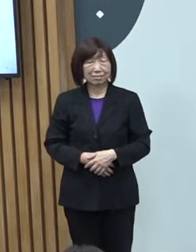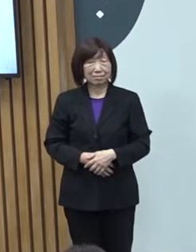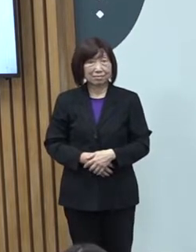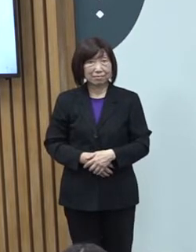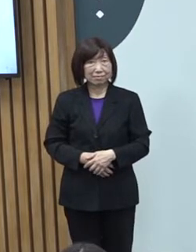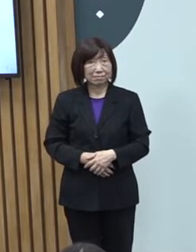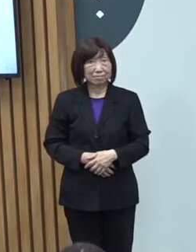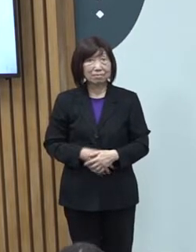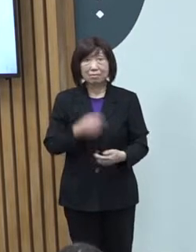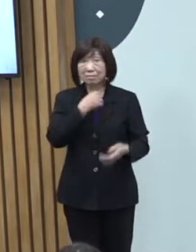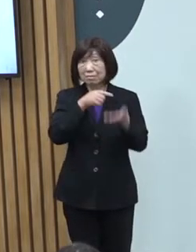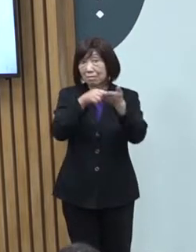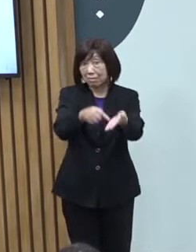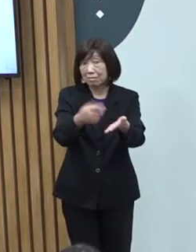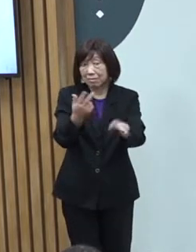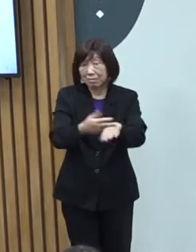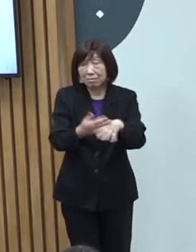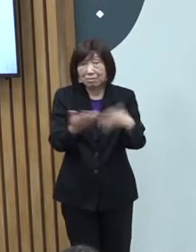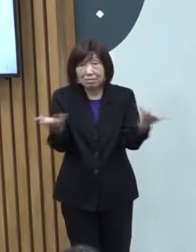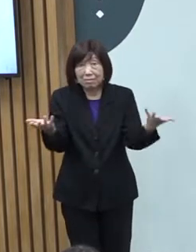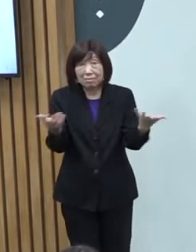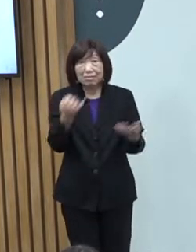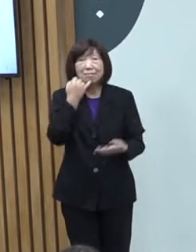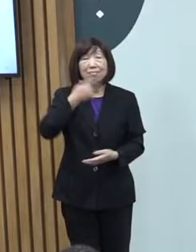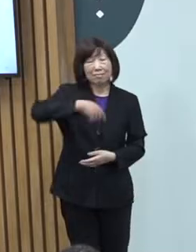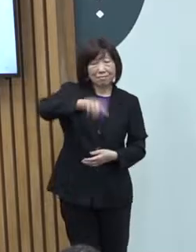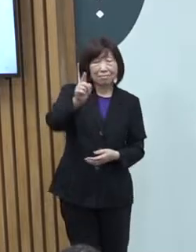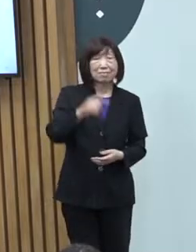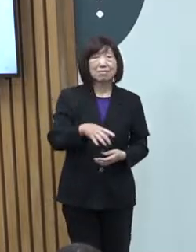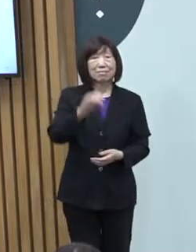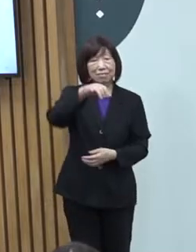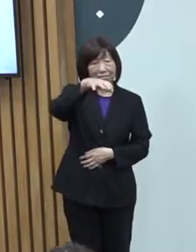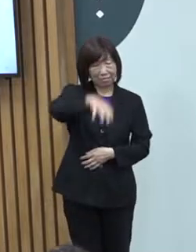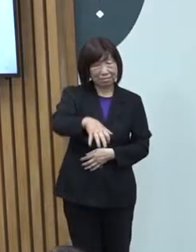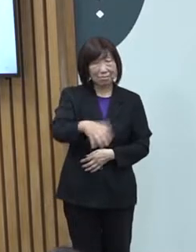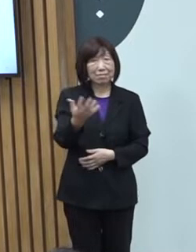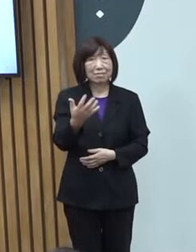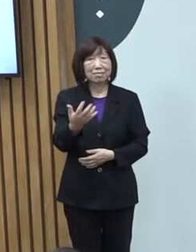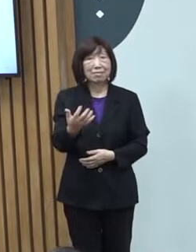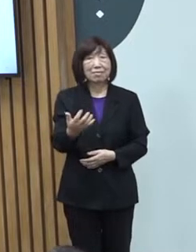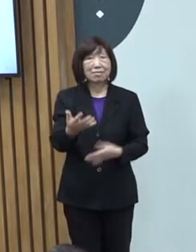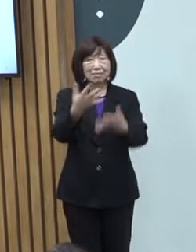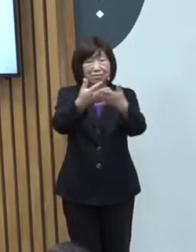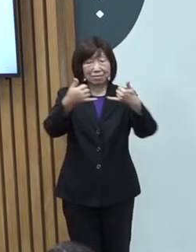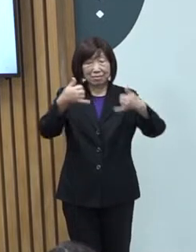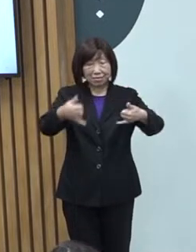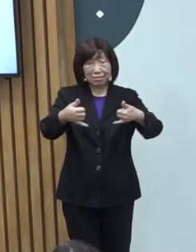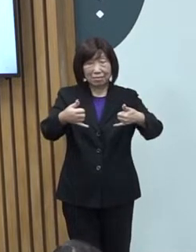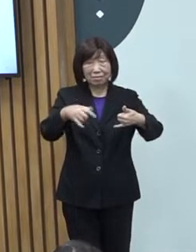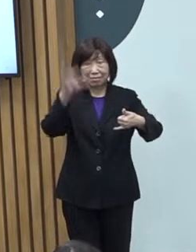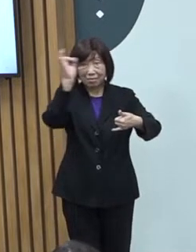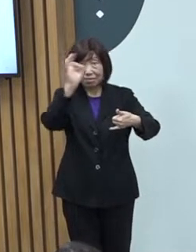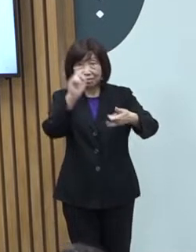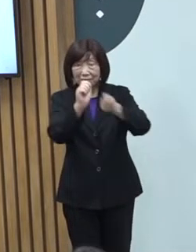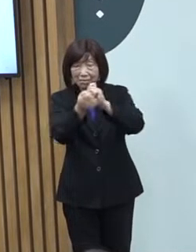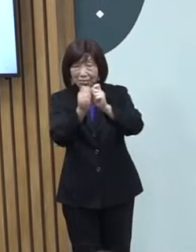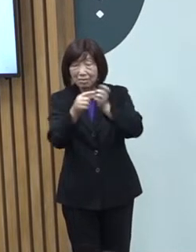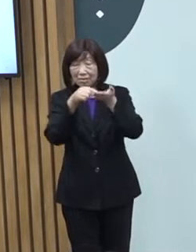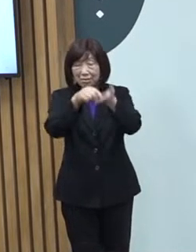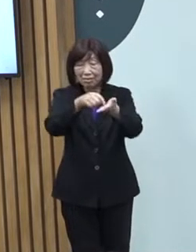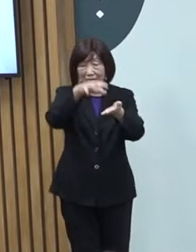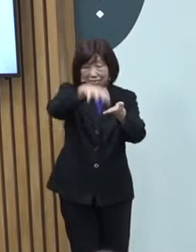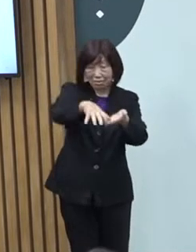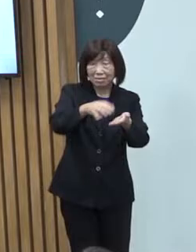那要怎么样来申请呢？民众可以到我们地方税网络的申报作业网站来线上申请，那当然也可